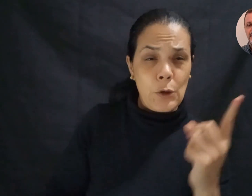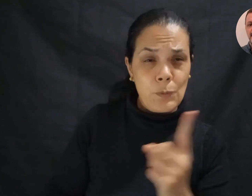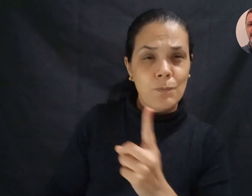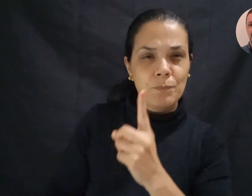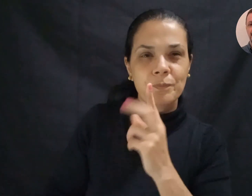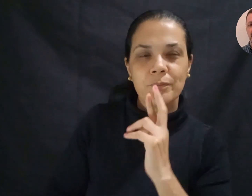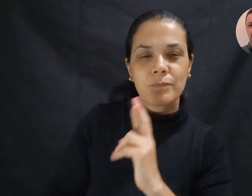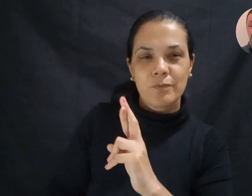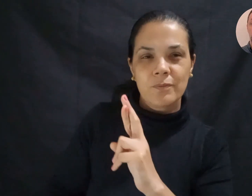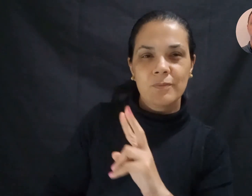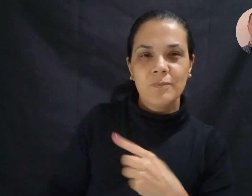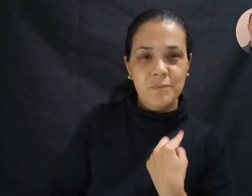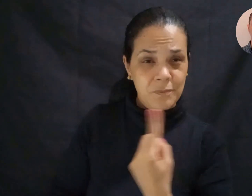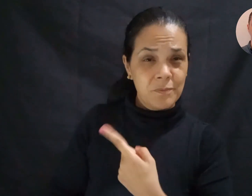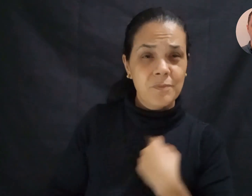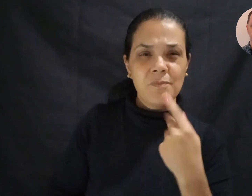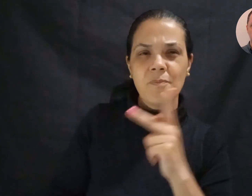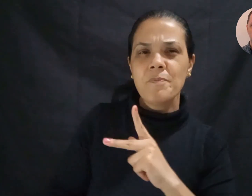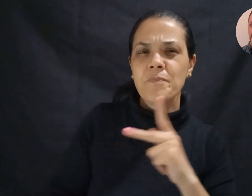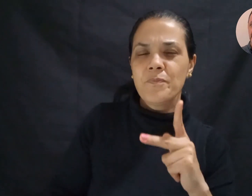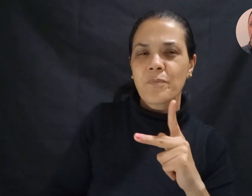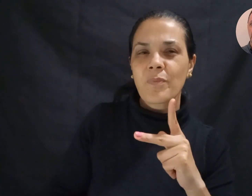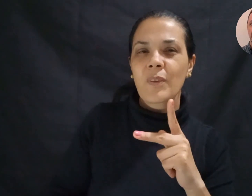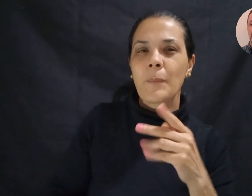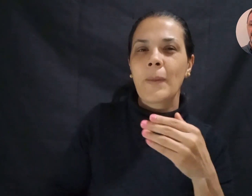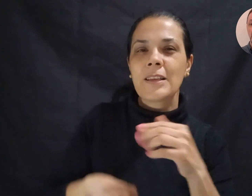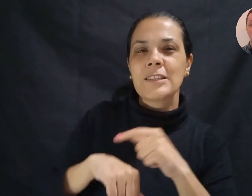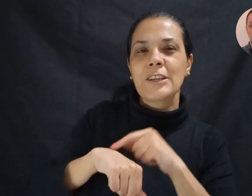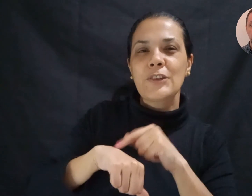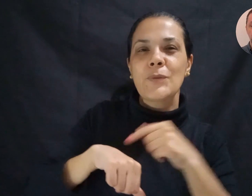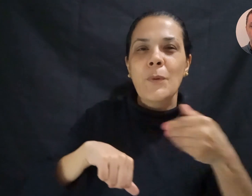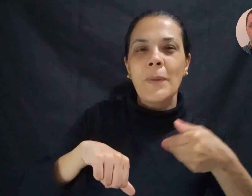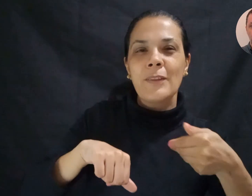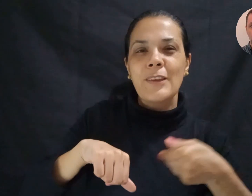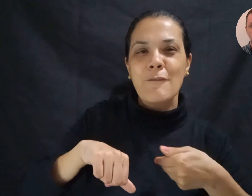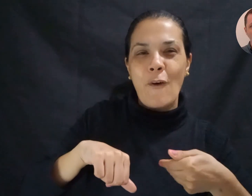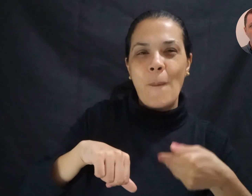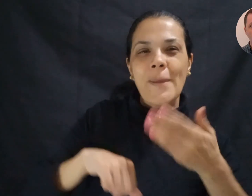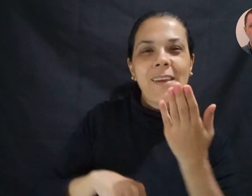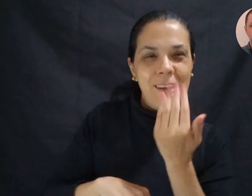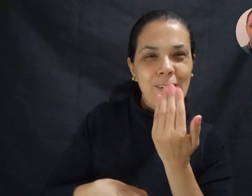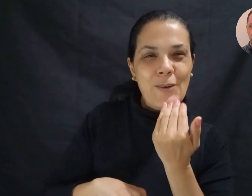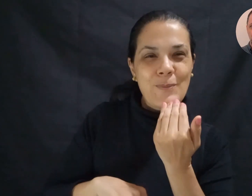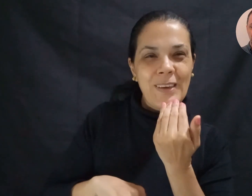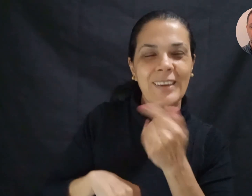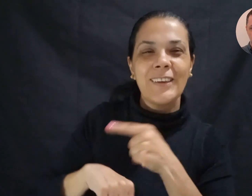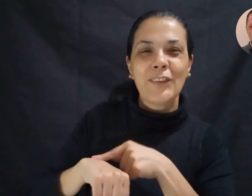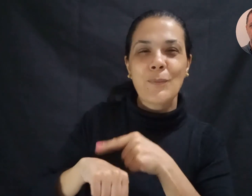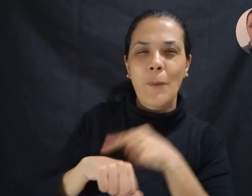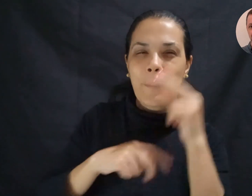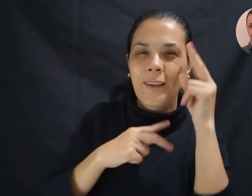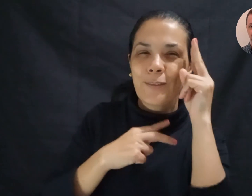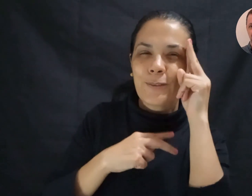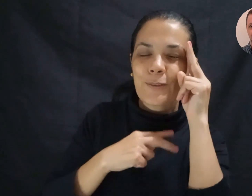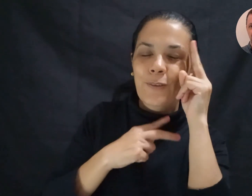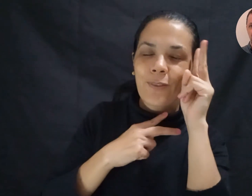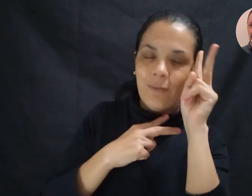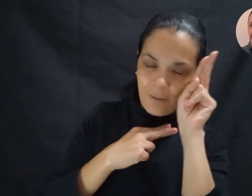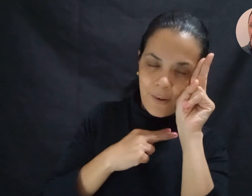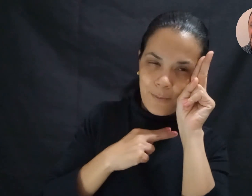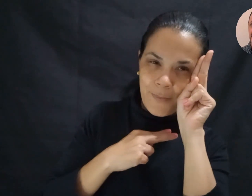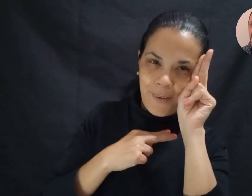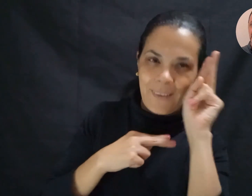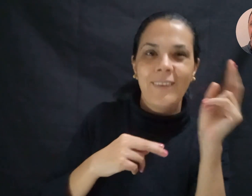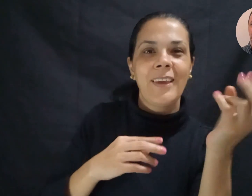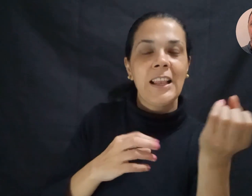e respondeu: "O nosso mestre, quando está com fome, come. E quando ele tem sono, dorme. Ele